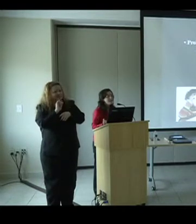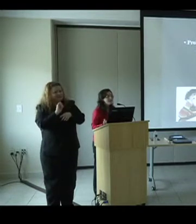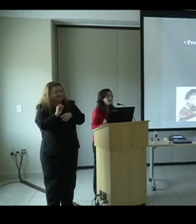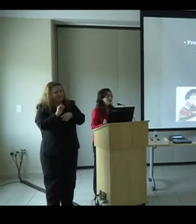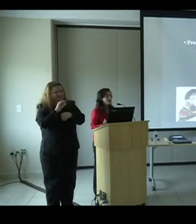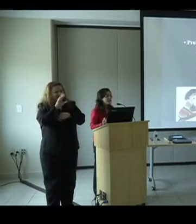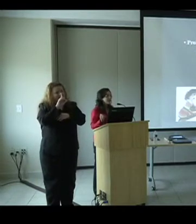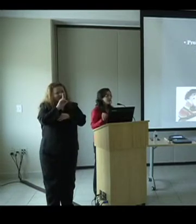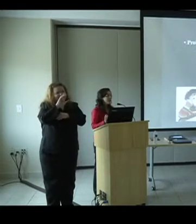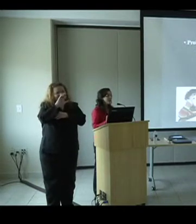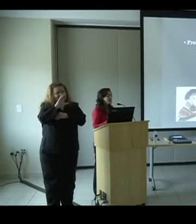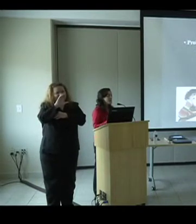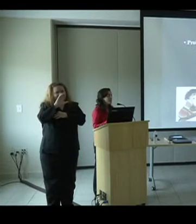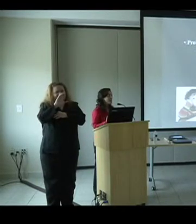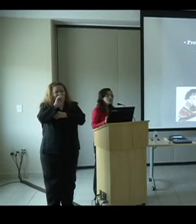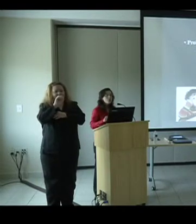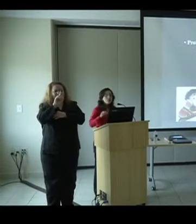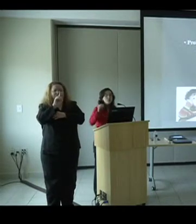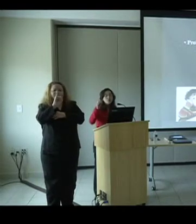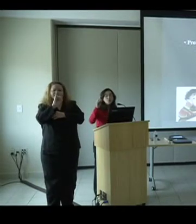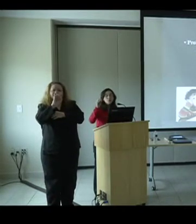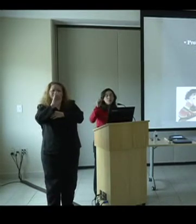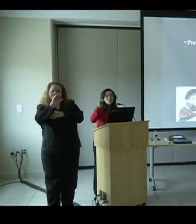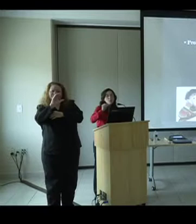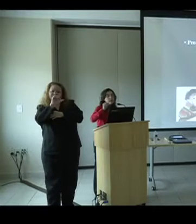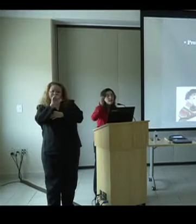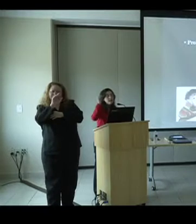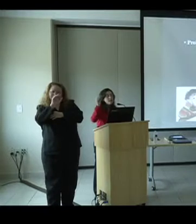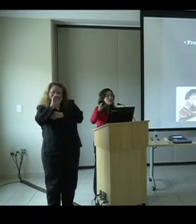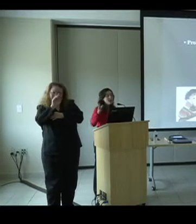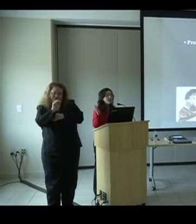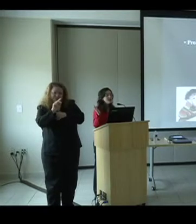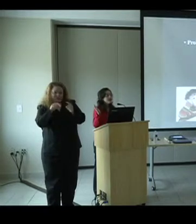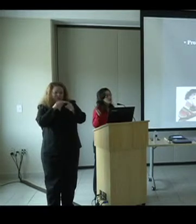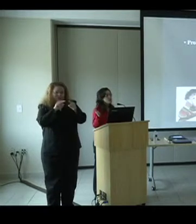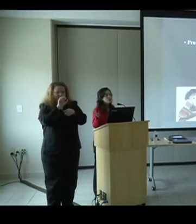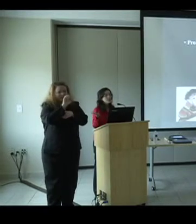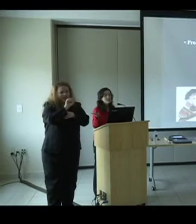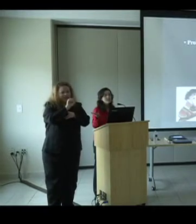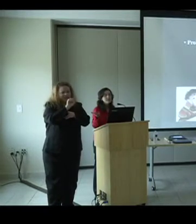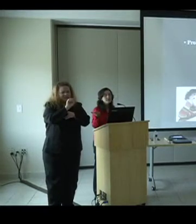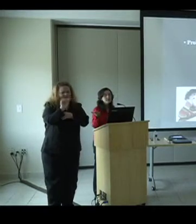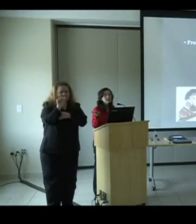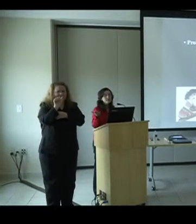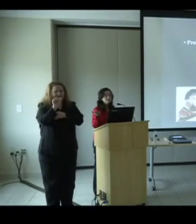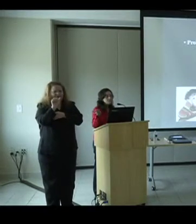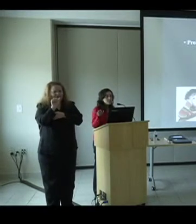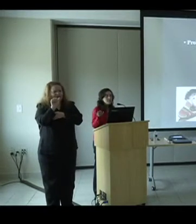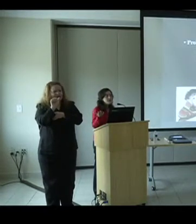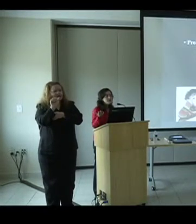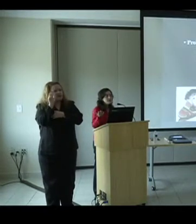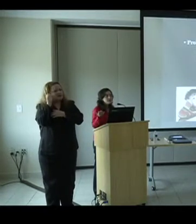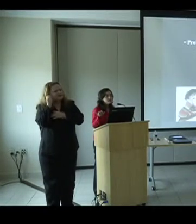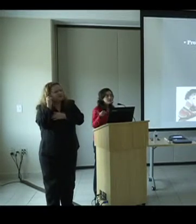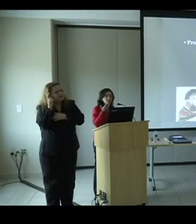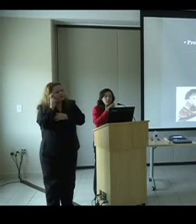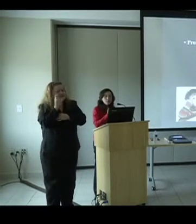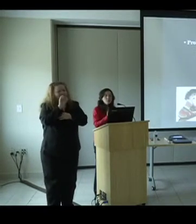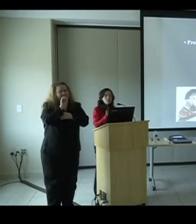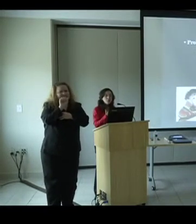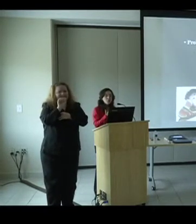la decodificación que es la decodificación cuando nosotros juntamos una s con la a que es como suena o sea